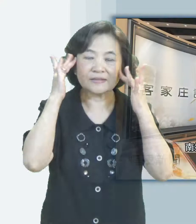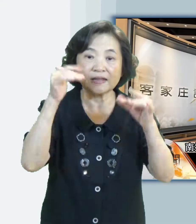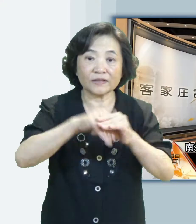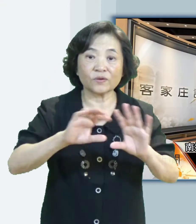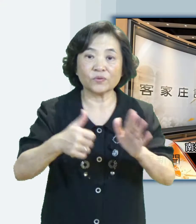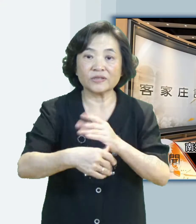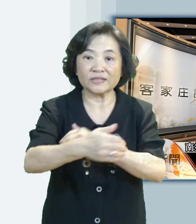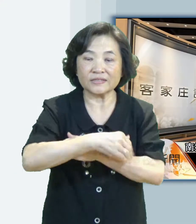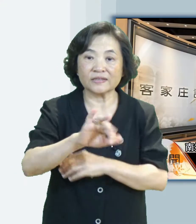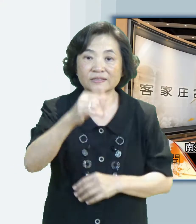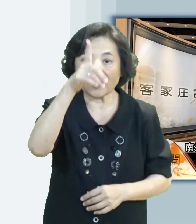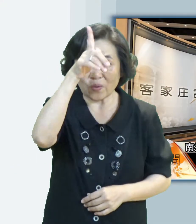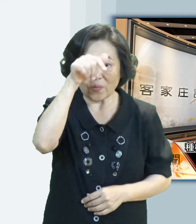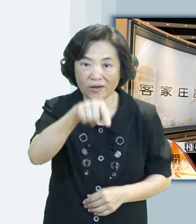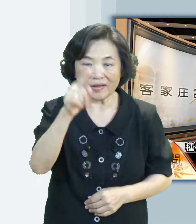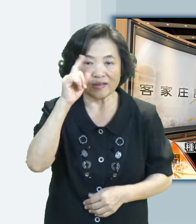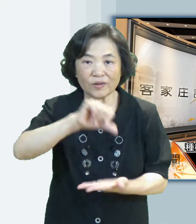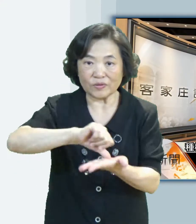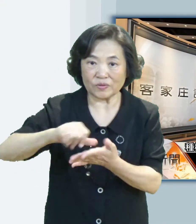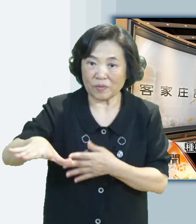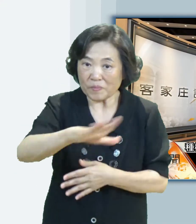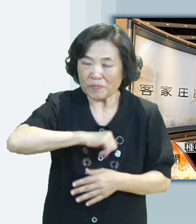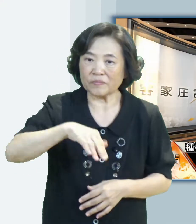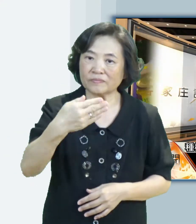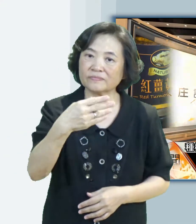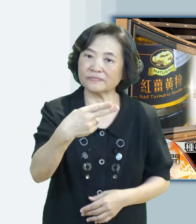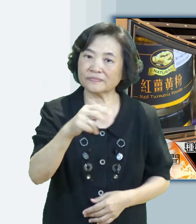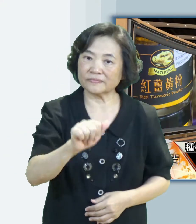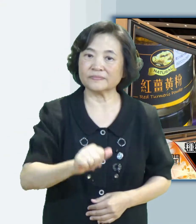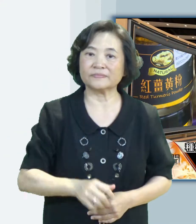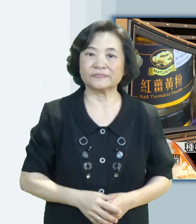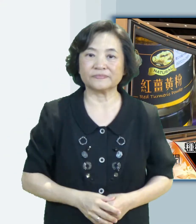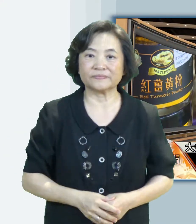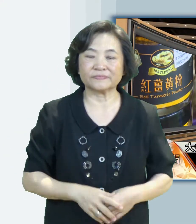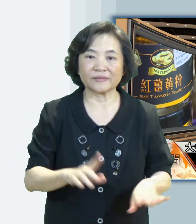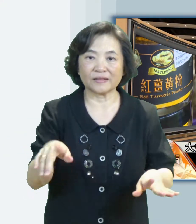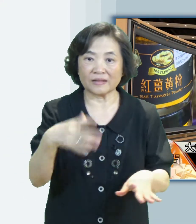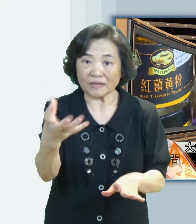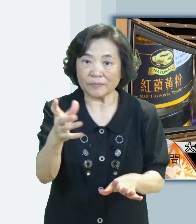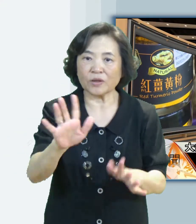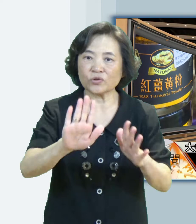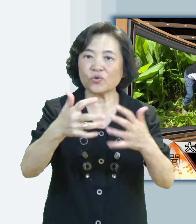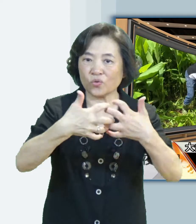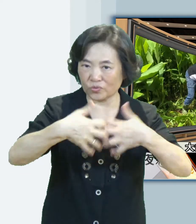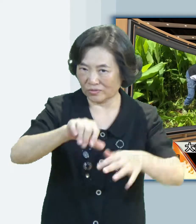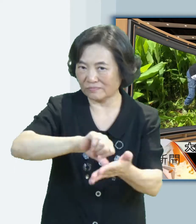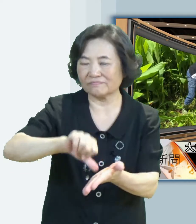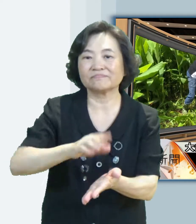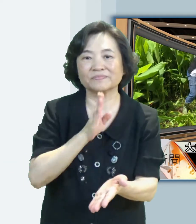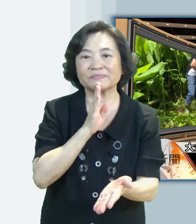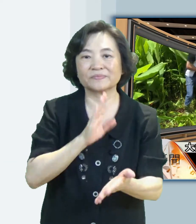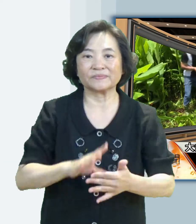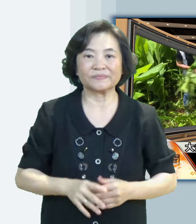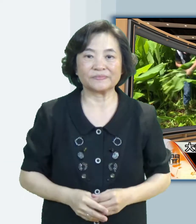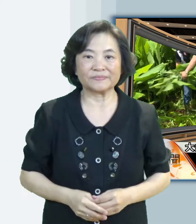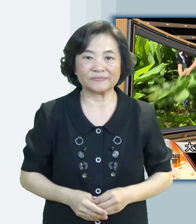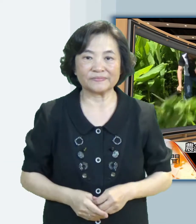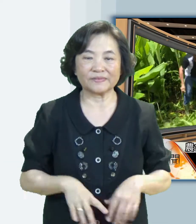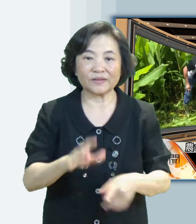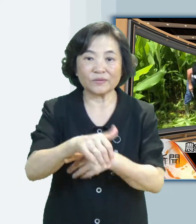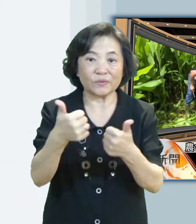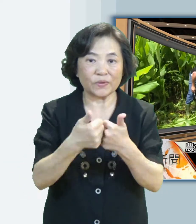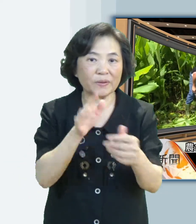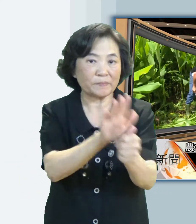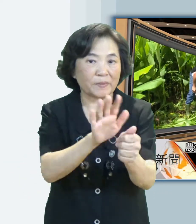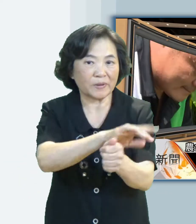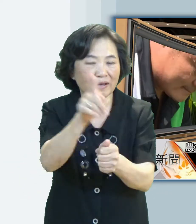南投县桂新乡的江埔种植的面积太过是九公顷，大部分都会用有机来耕种。农